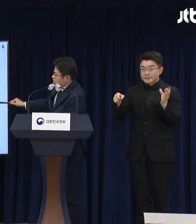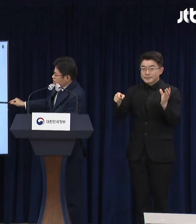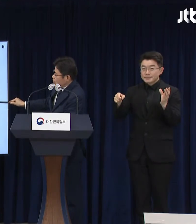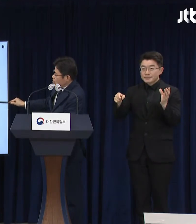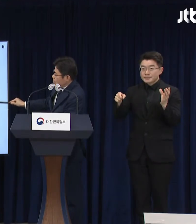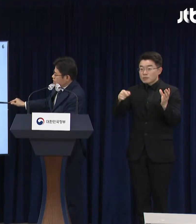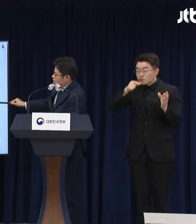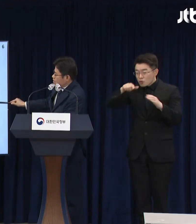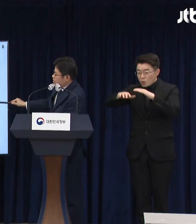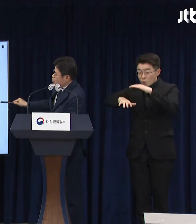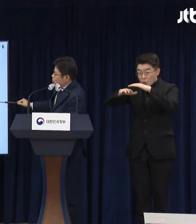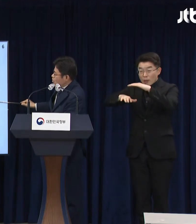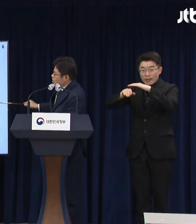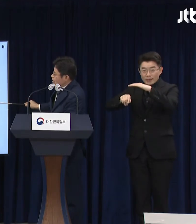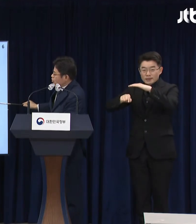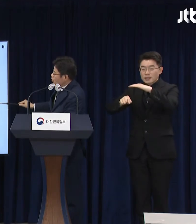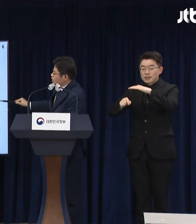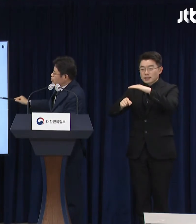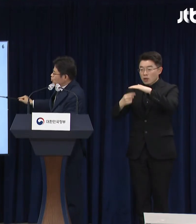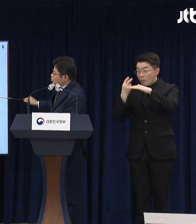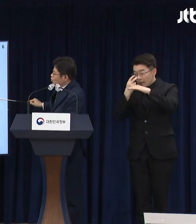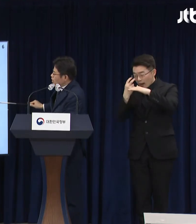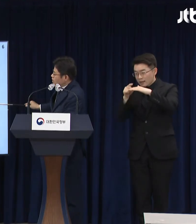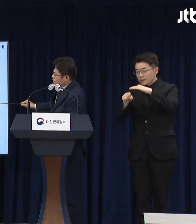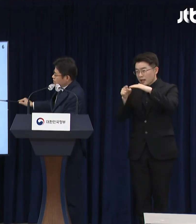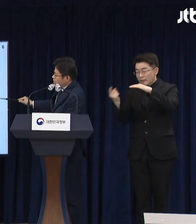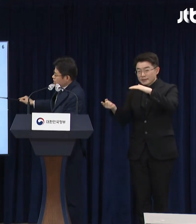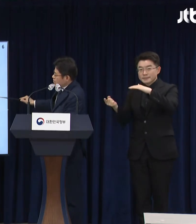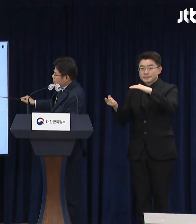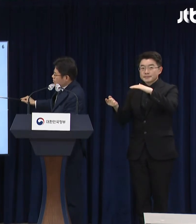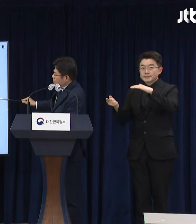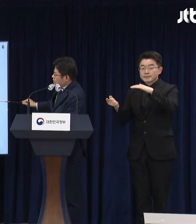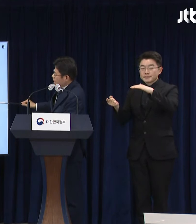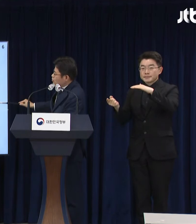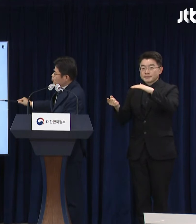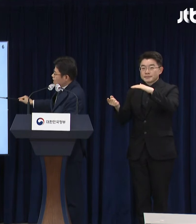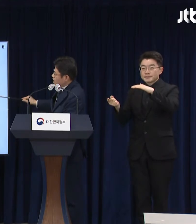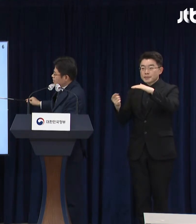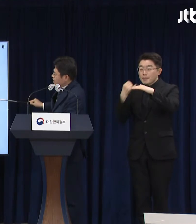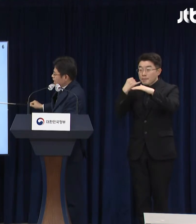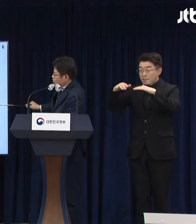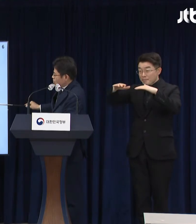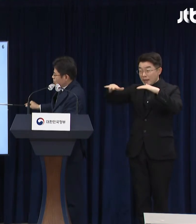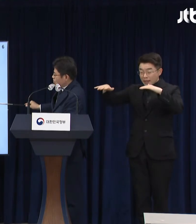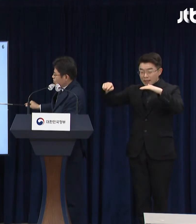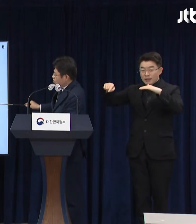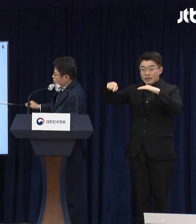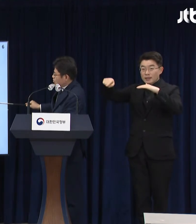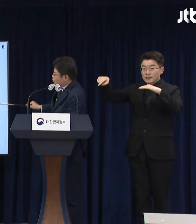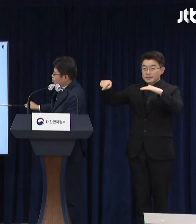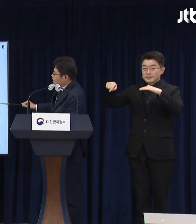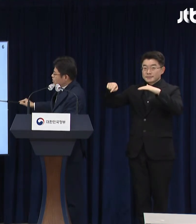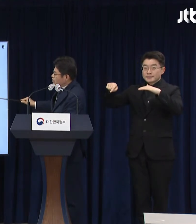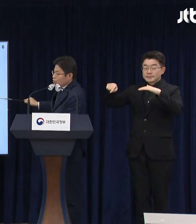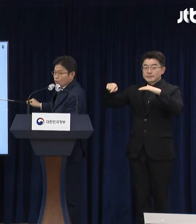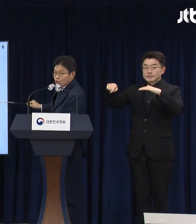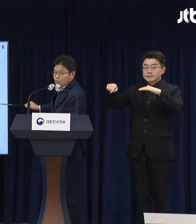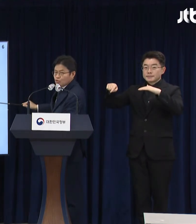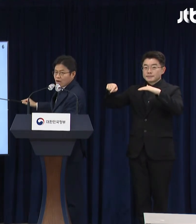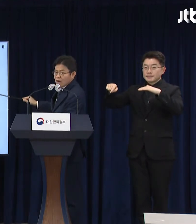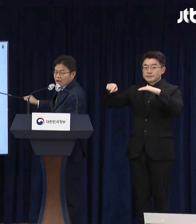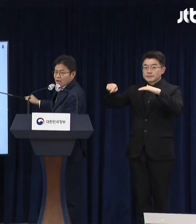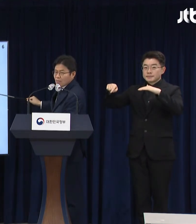유량을 재는 설비, 그리고 전체적으로 모이는 해수 배관 헤더, 그리고